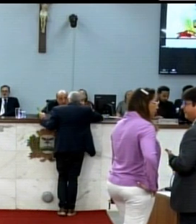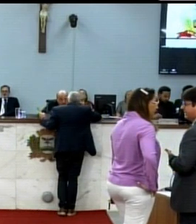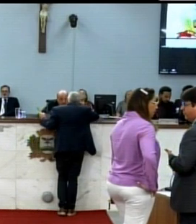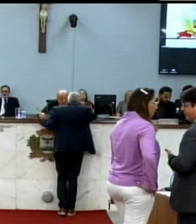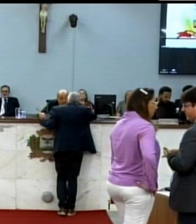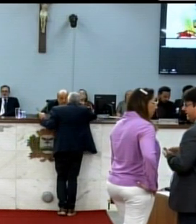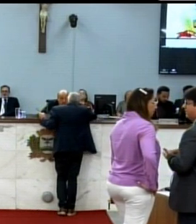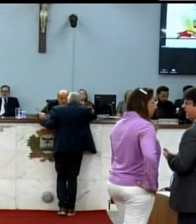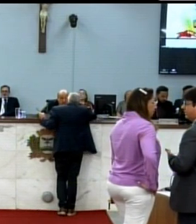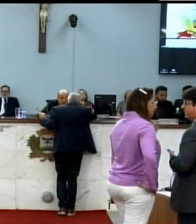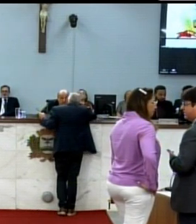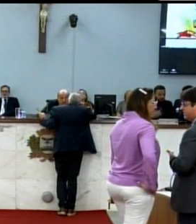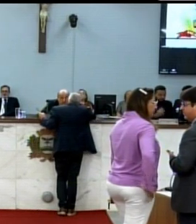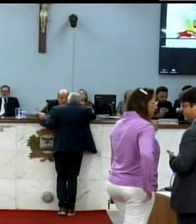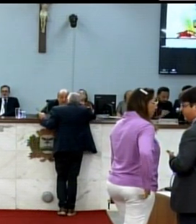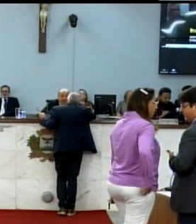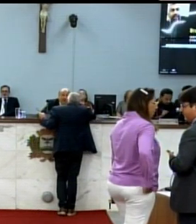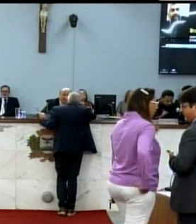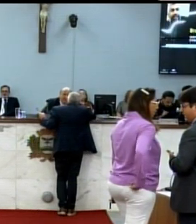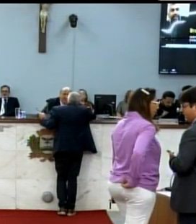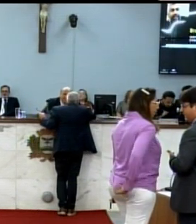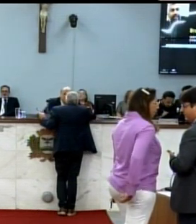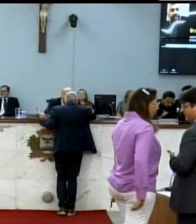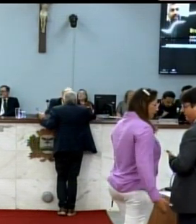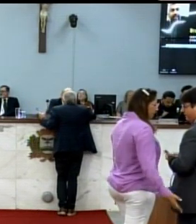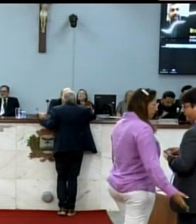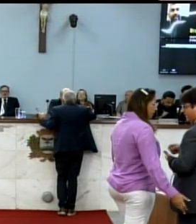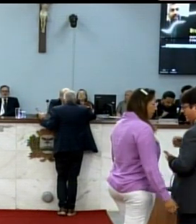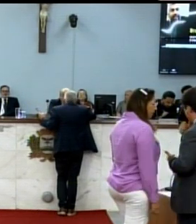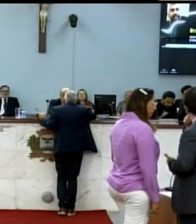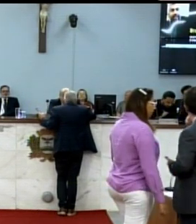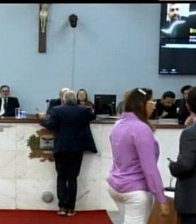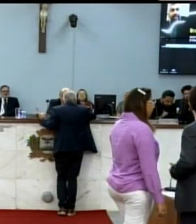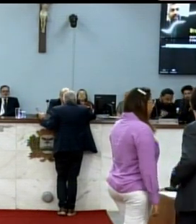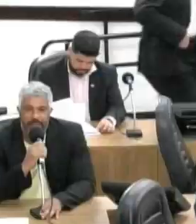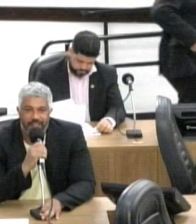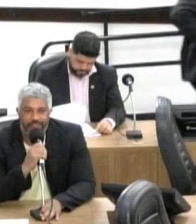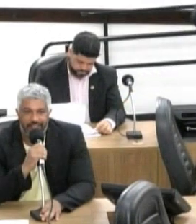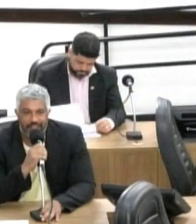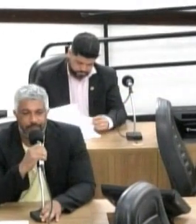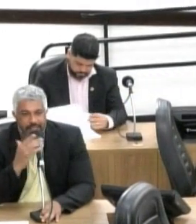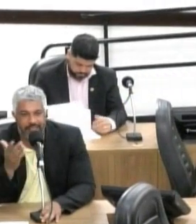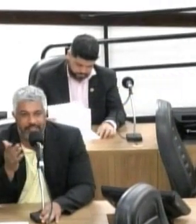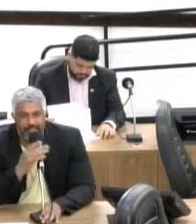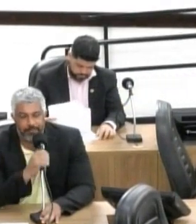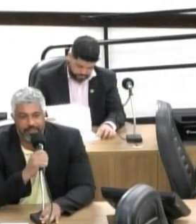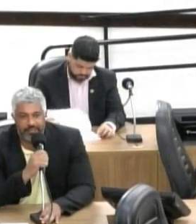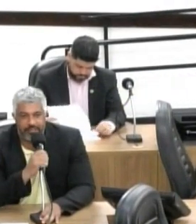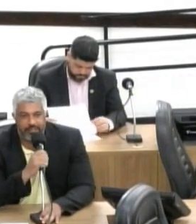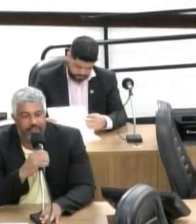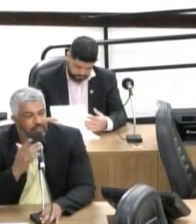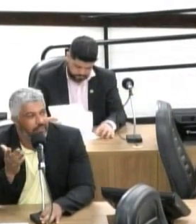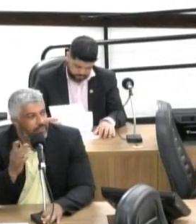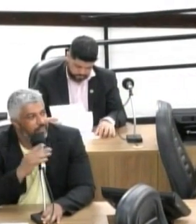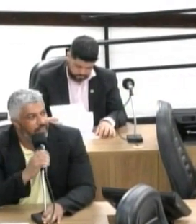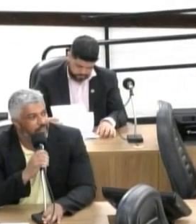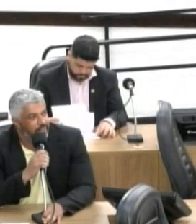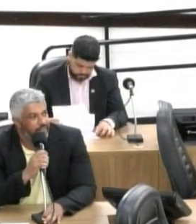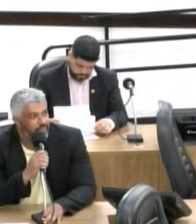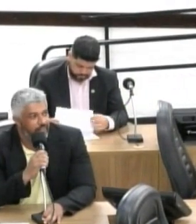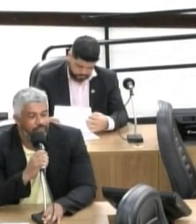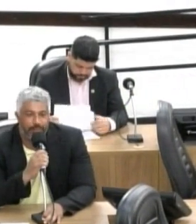Presidente, boa tarde, tudo bem? Queria deixar aqui a minha fala bem simples